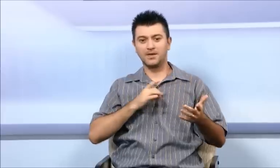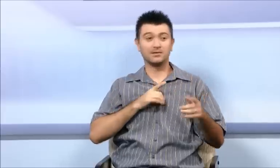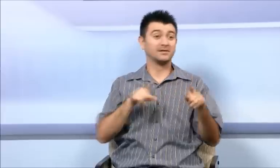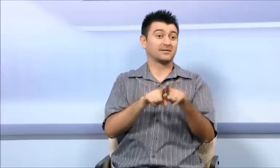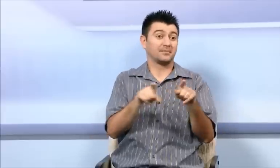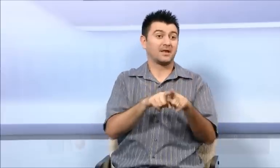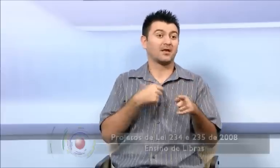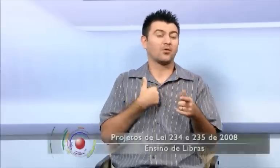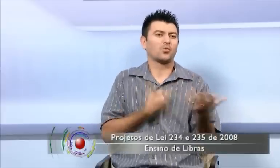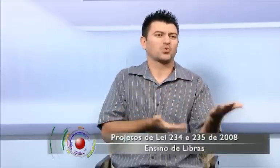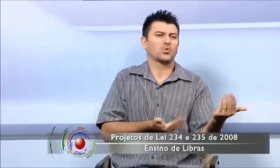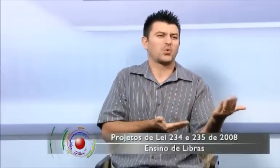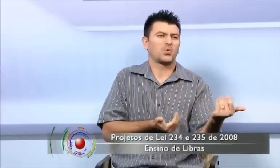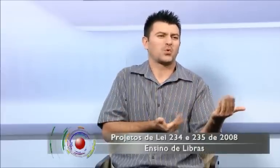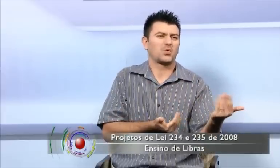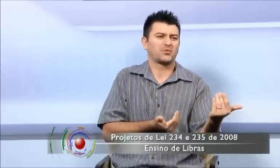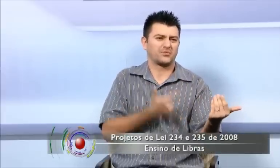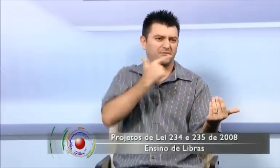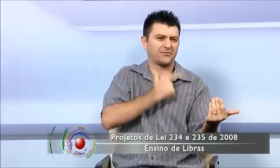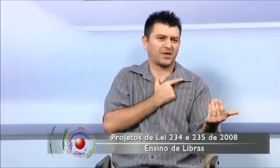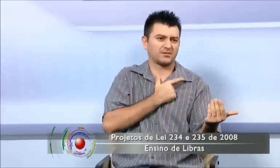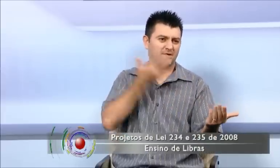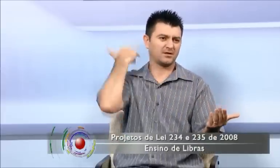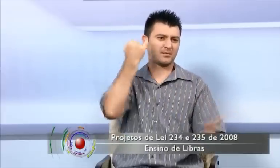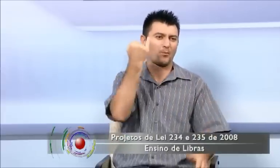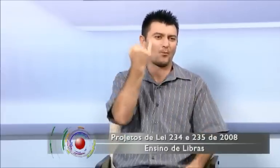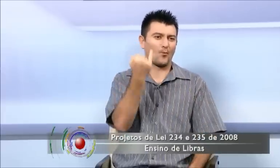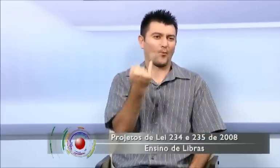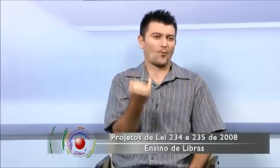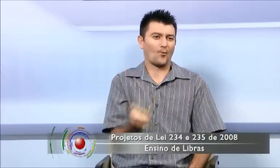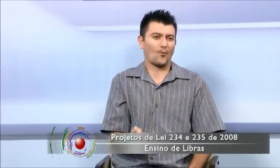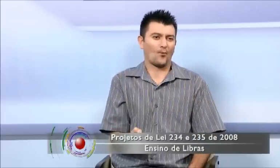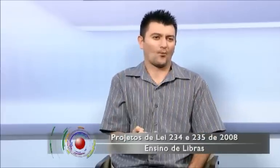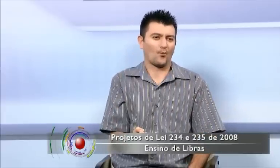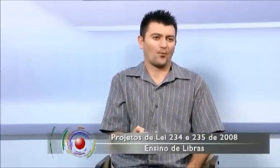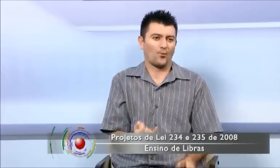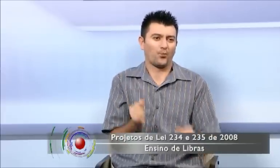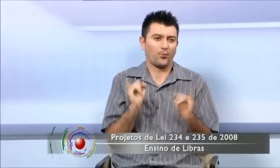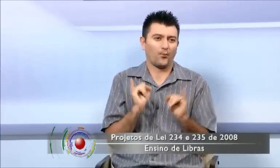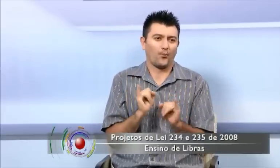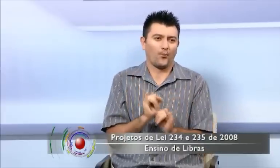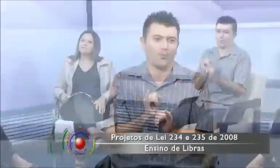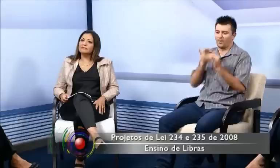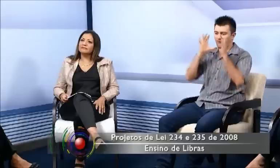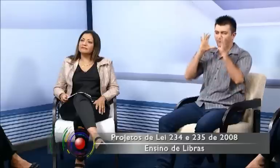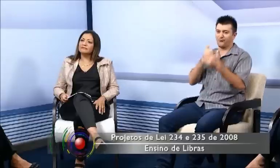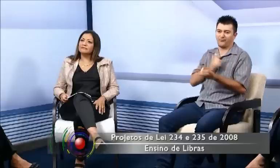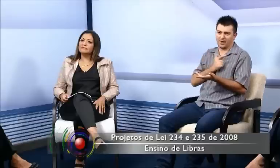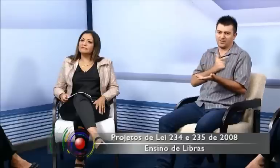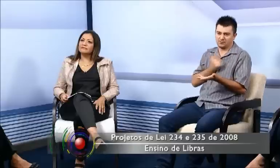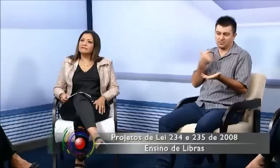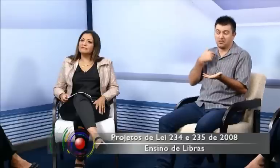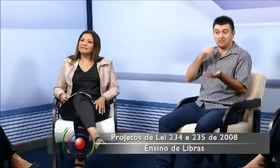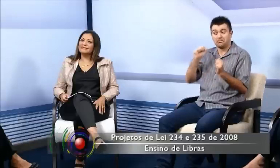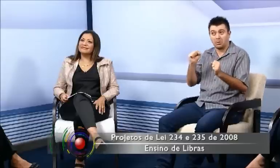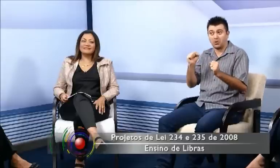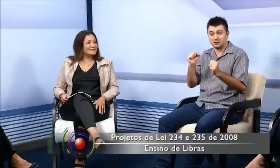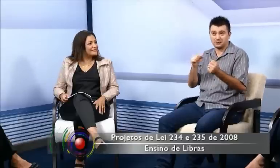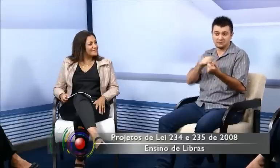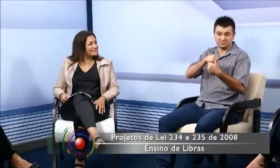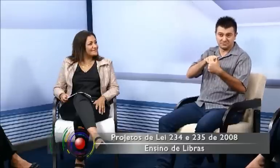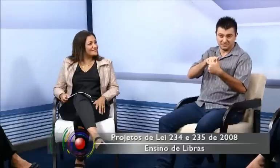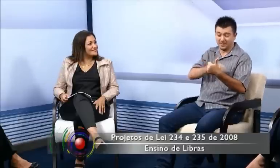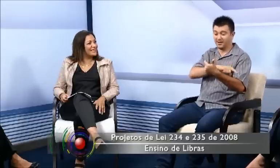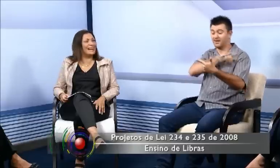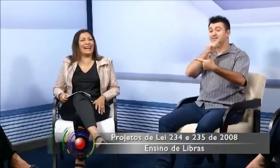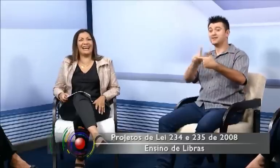encontrar uma namorada. Também tinha medo, porque era jovem, né? No passado eu era muito magro, não tinha uma aparência muito bonita,